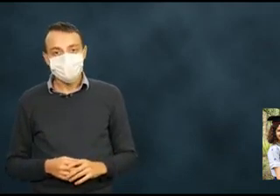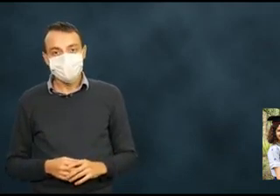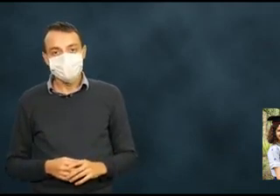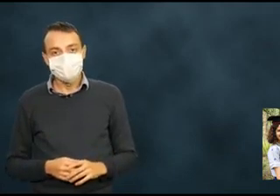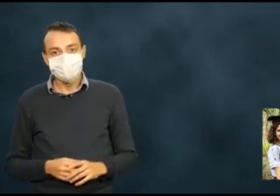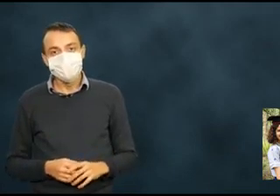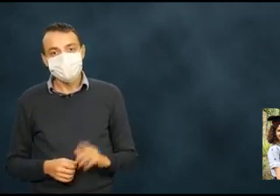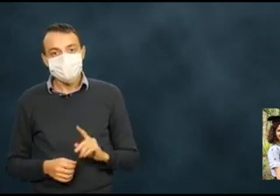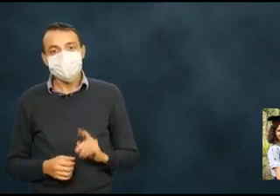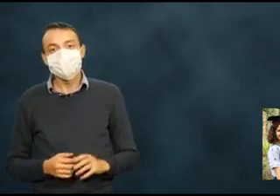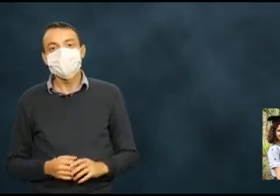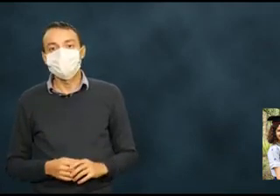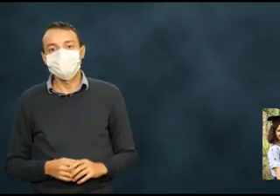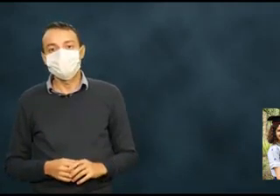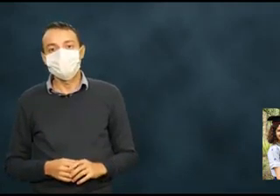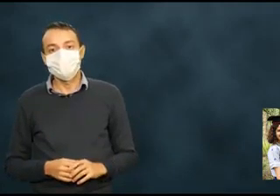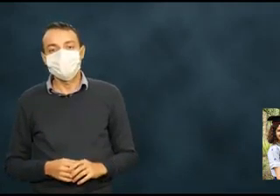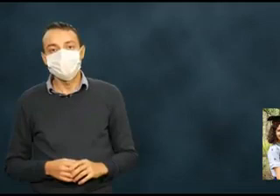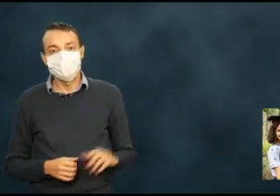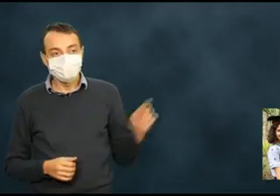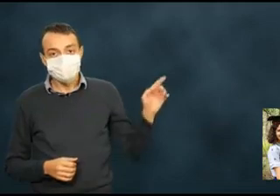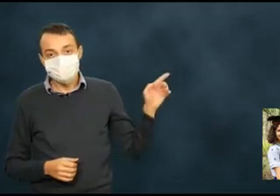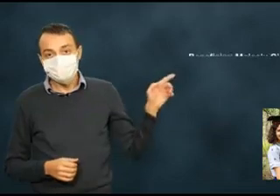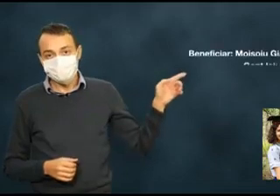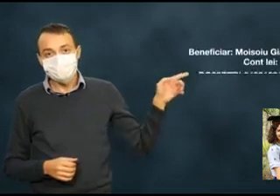grele. Te invit să fii și tu alături de Sara, donând în